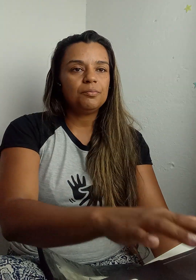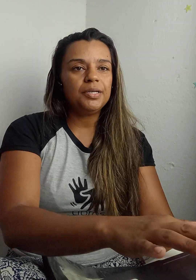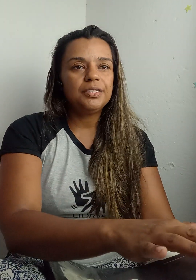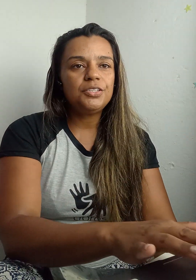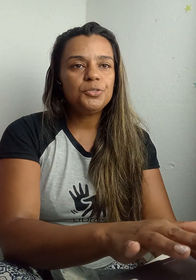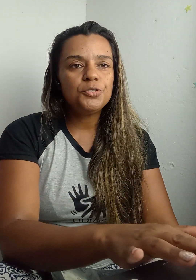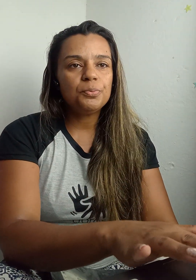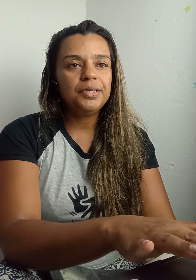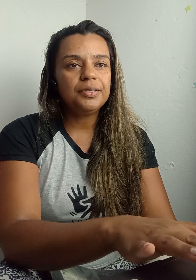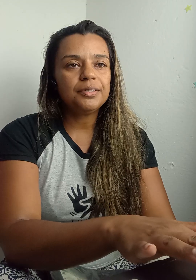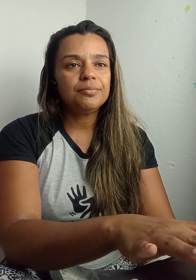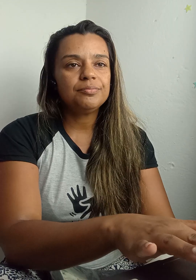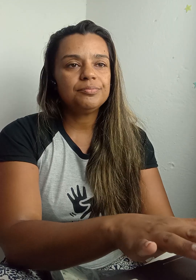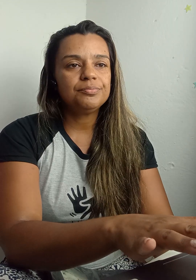Mas tem gente pedindo para entrar.